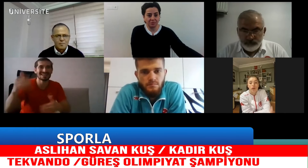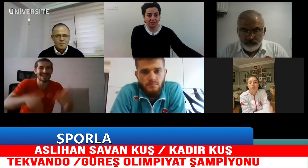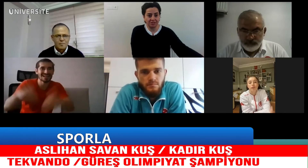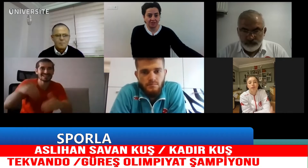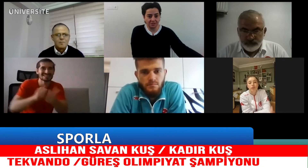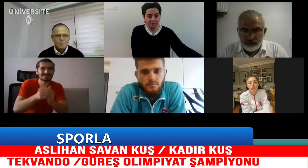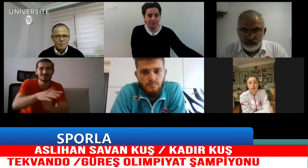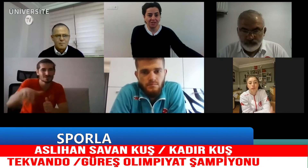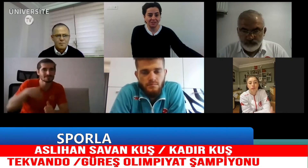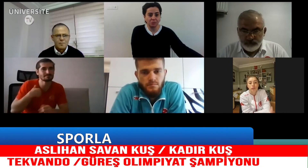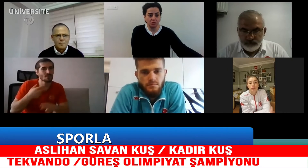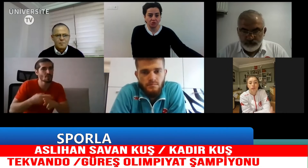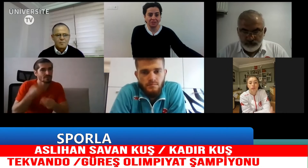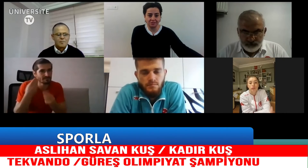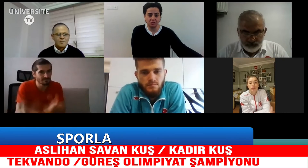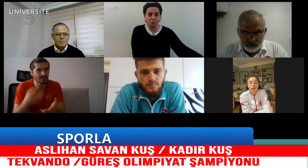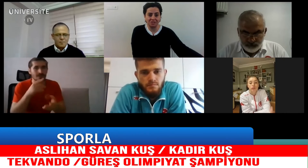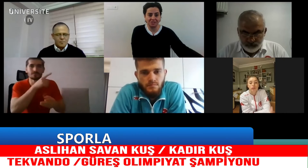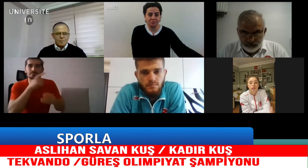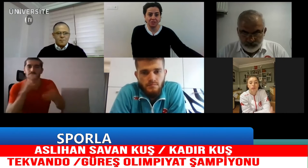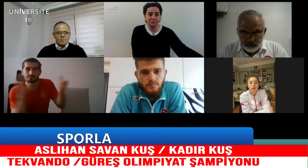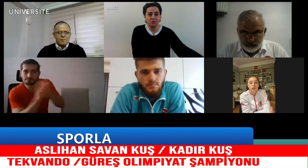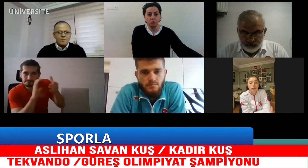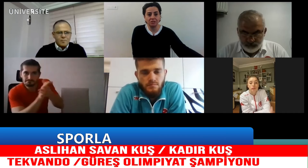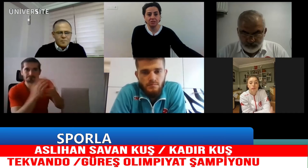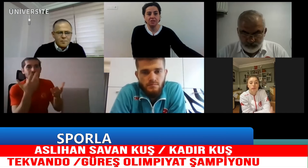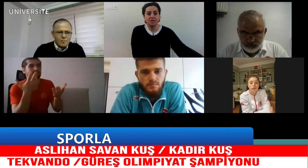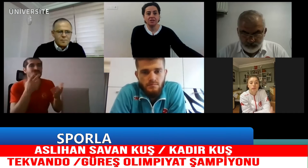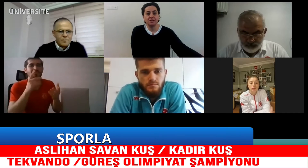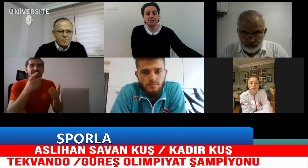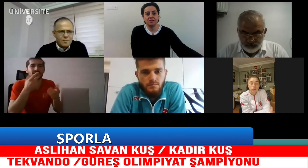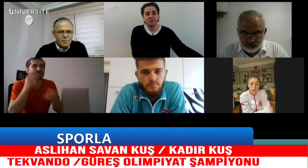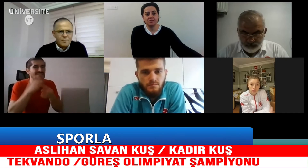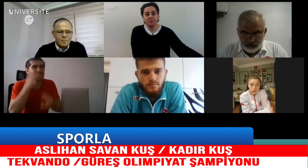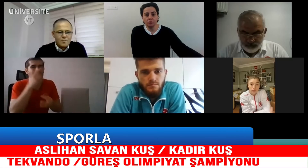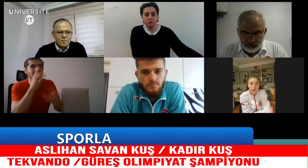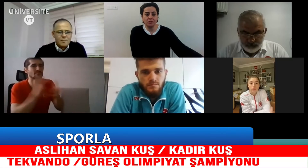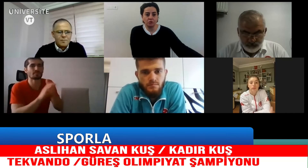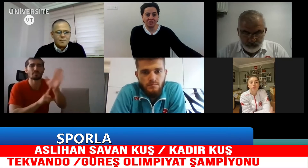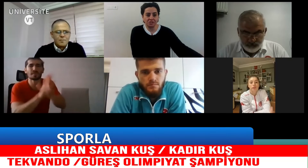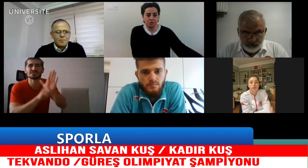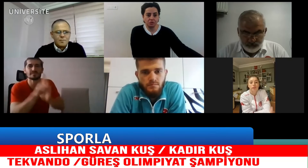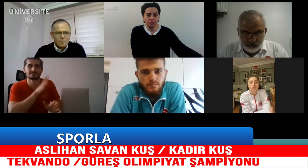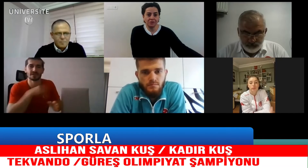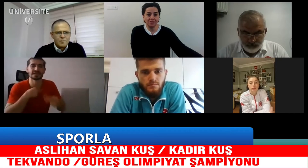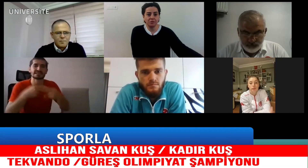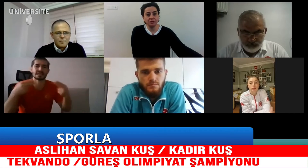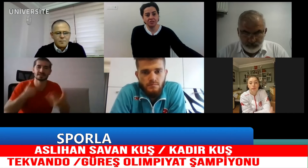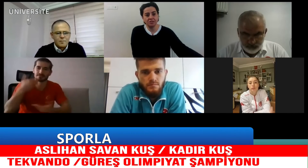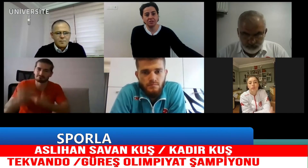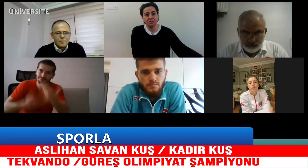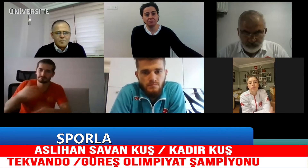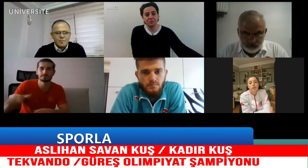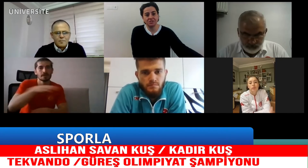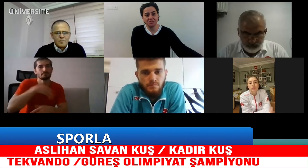takım kamplarına yer aldım ve yeni sporcular katılıyor milli takımlara. Biz onları rol model olmaya çalışıyoruz ve